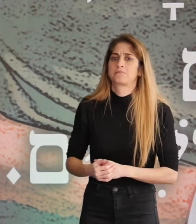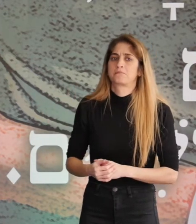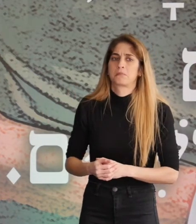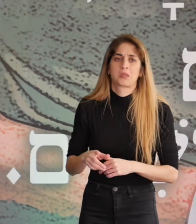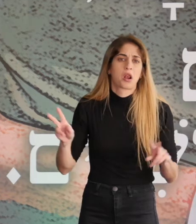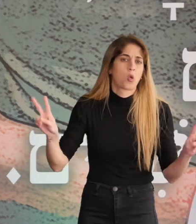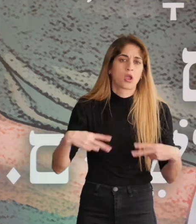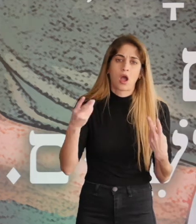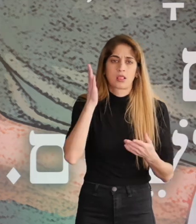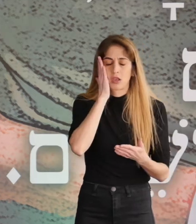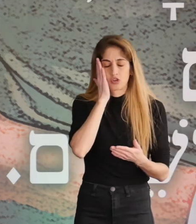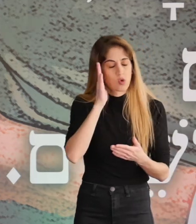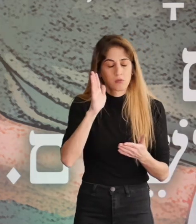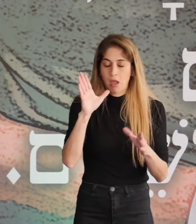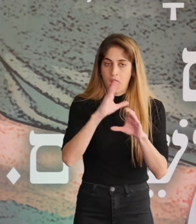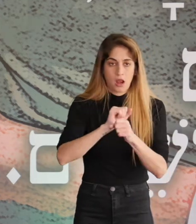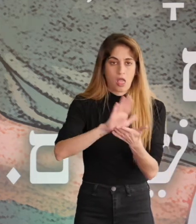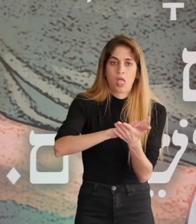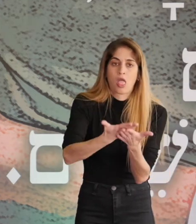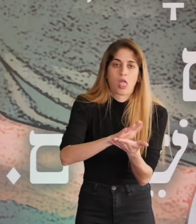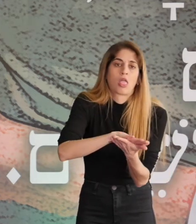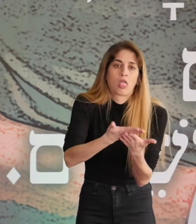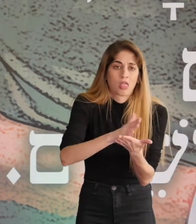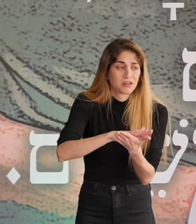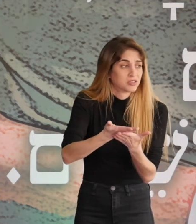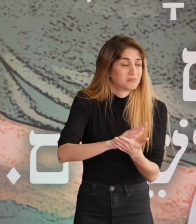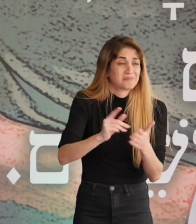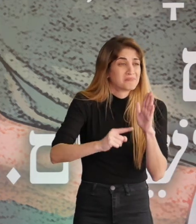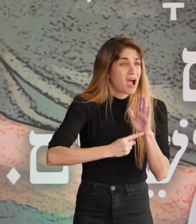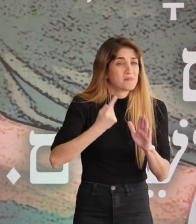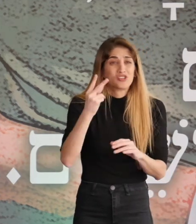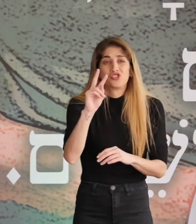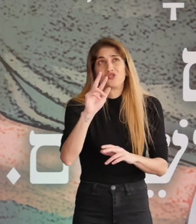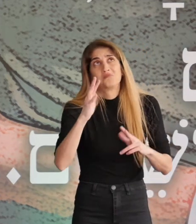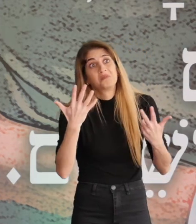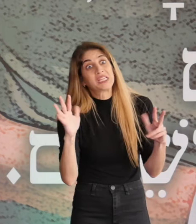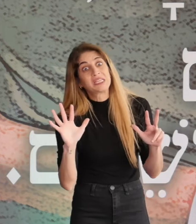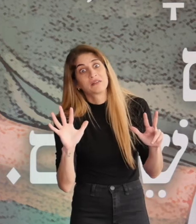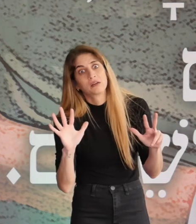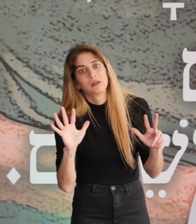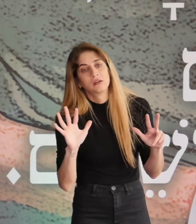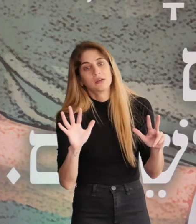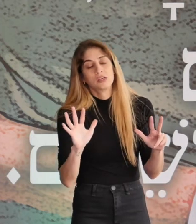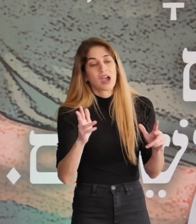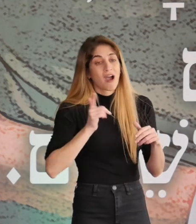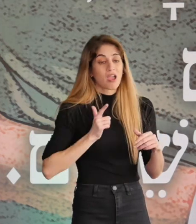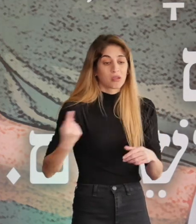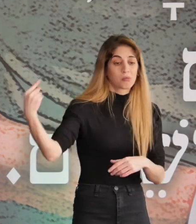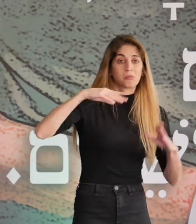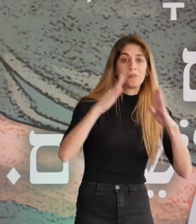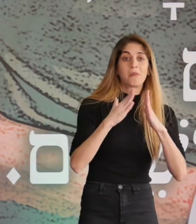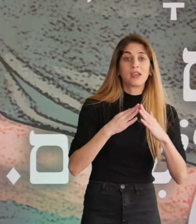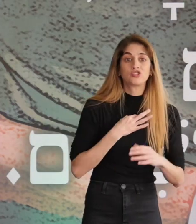יכולתי לישון באותו הלילה. זו הפעם השמינית שחיילים פשטו על הבית